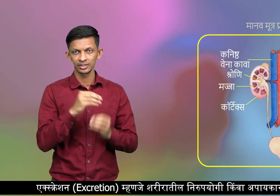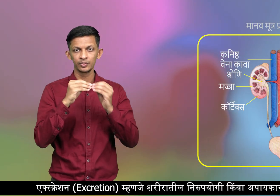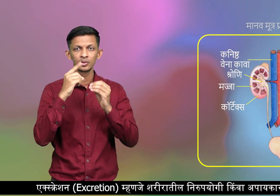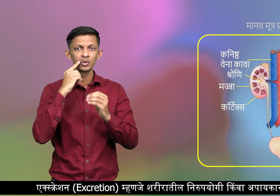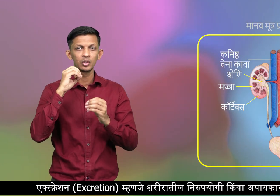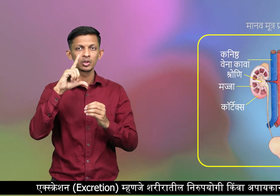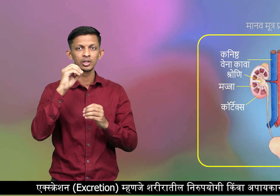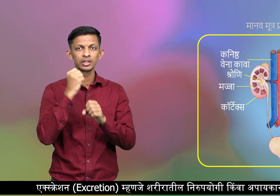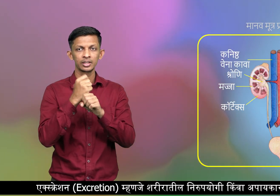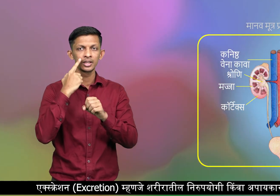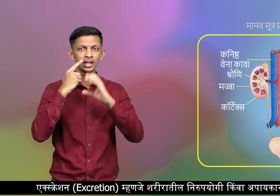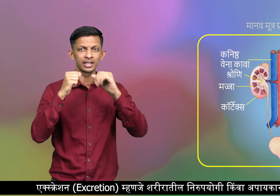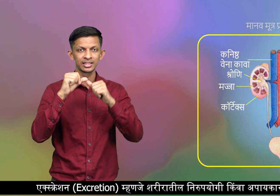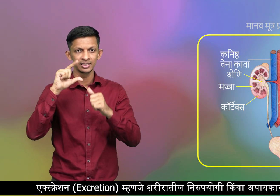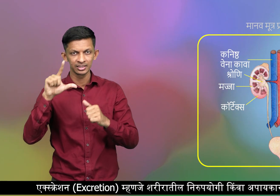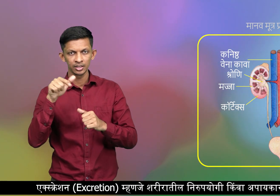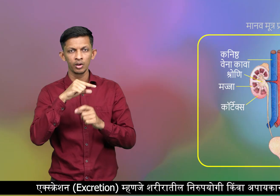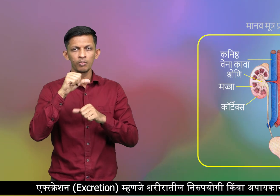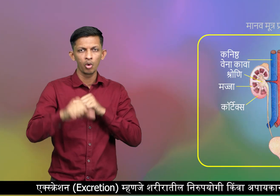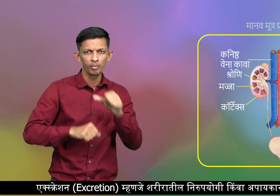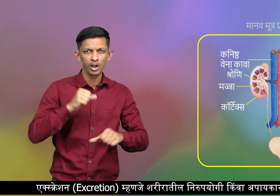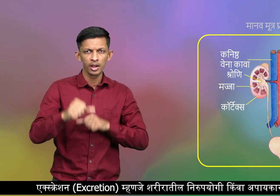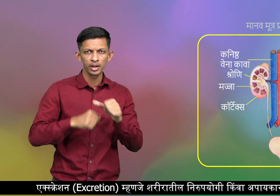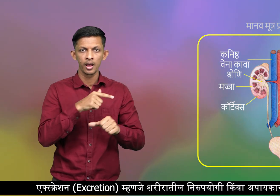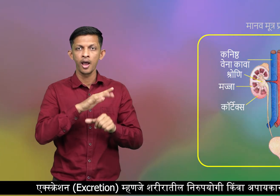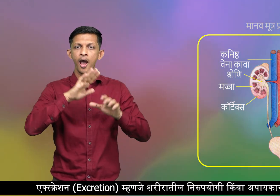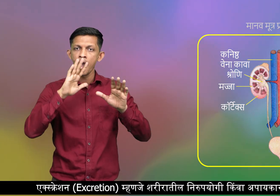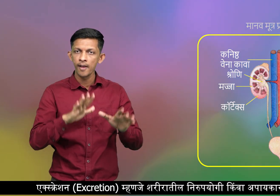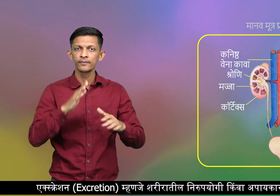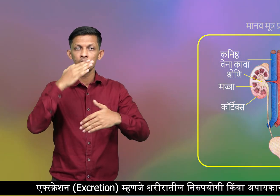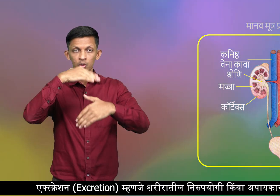एक्सक्रिएशन म्हणजे शरीरातील निरुपयोगी किंवा अपायकारक पदार्थांचे विभाजन